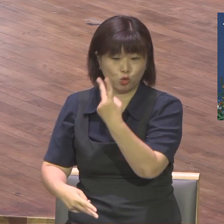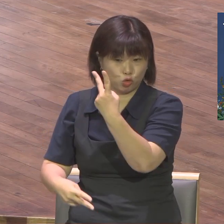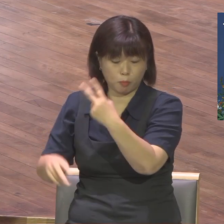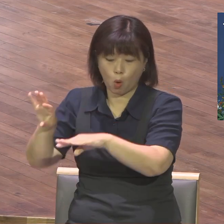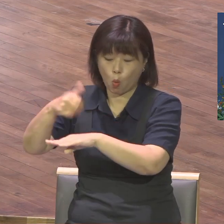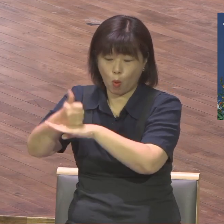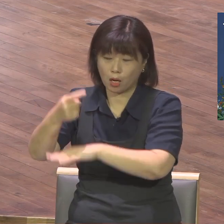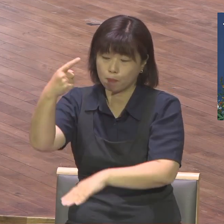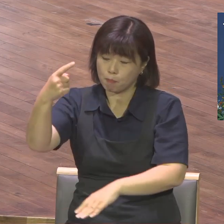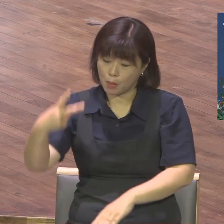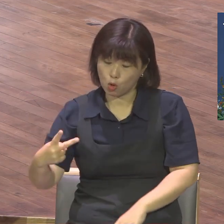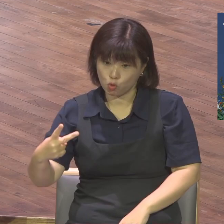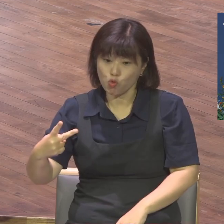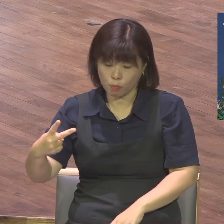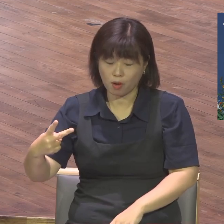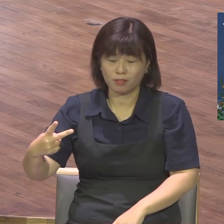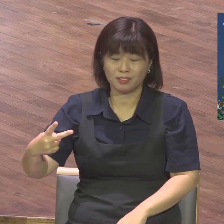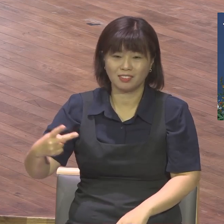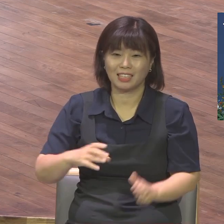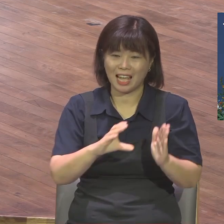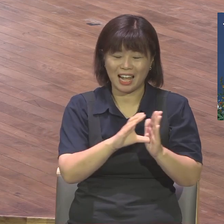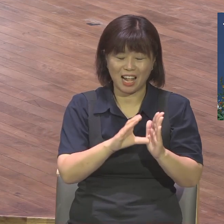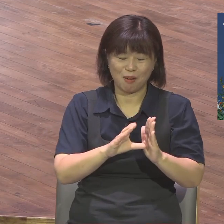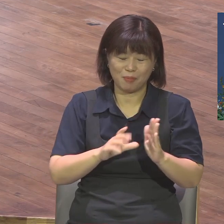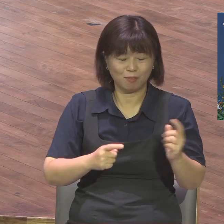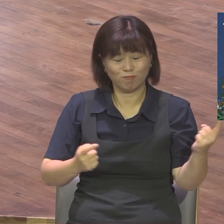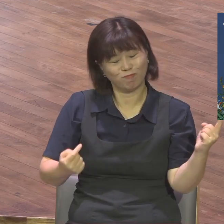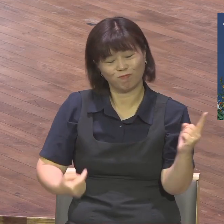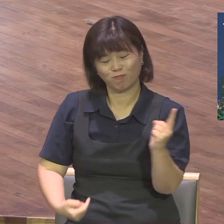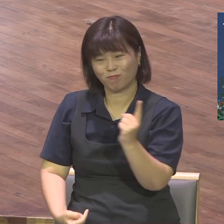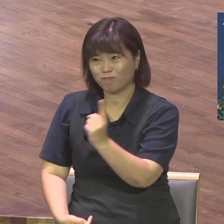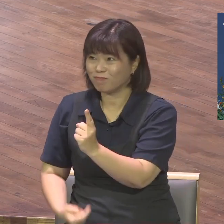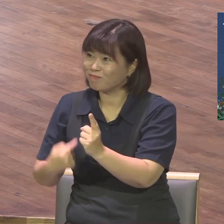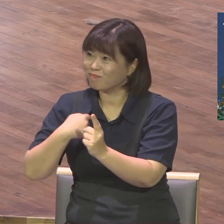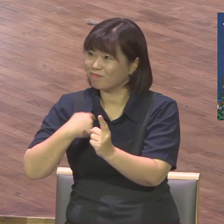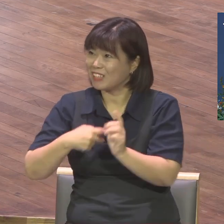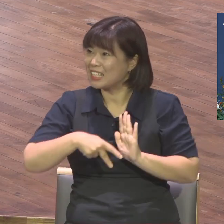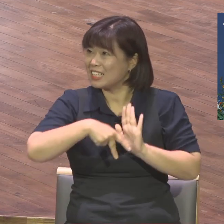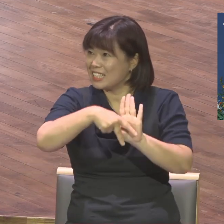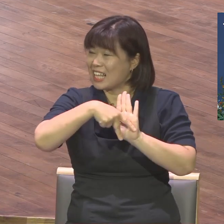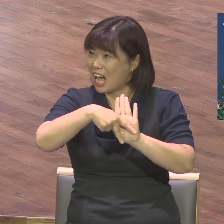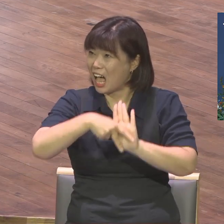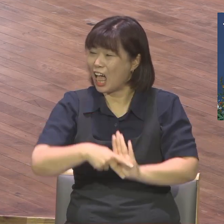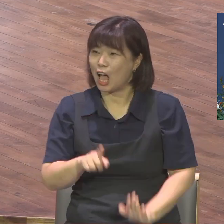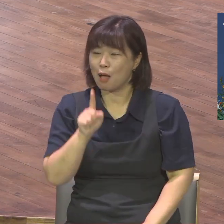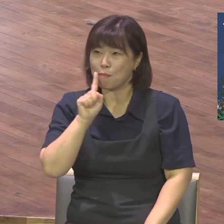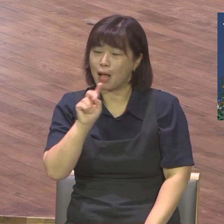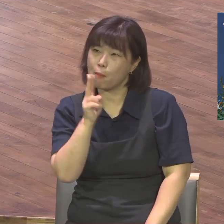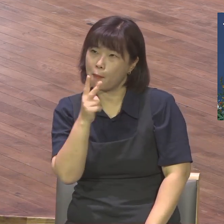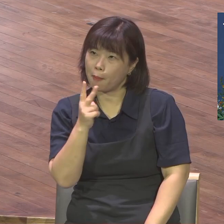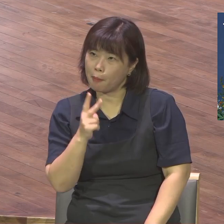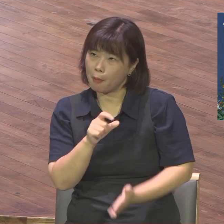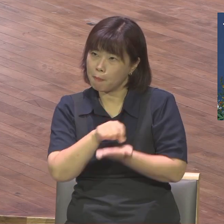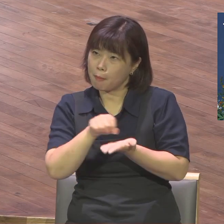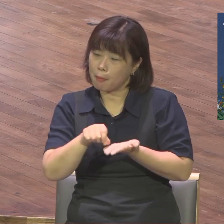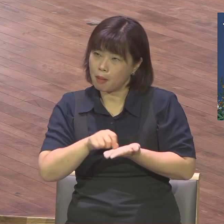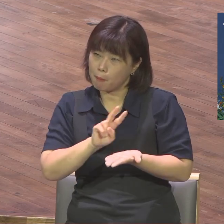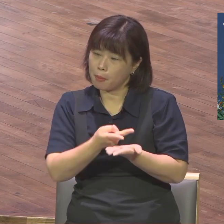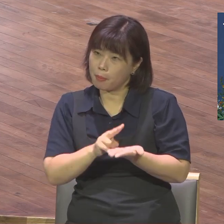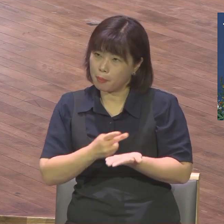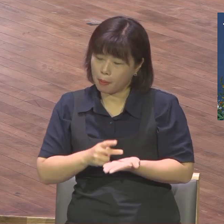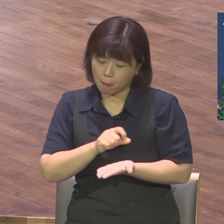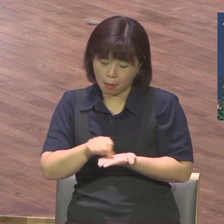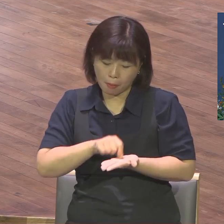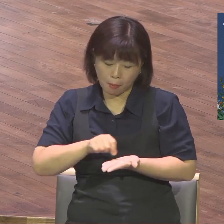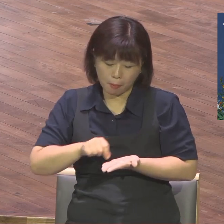자기의 이사야서의 주석을 이사야서를 주석한 그 책을 헌정을 했어요. 그